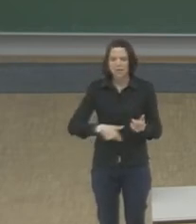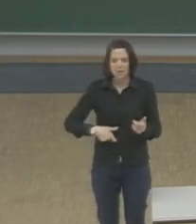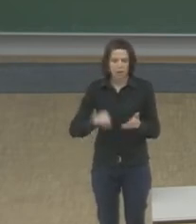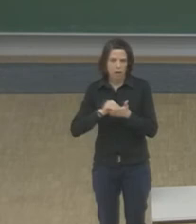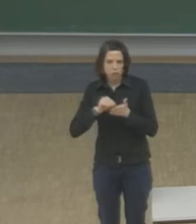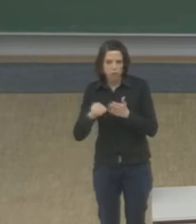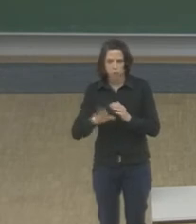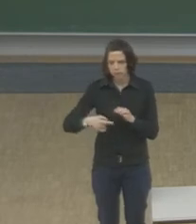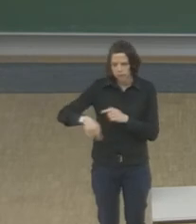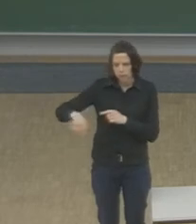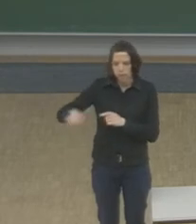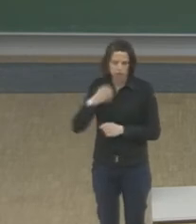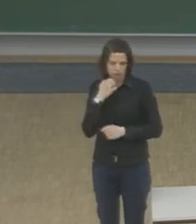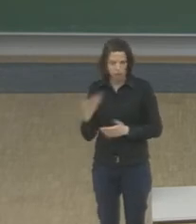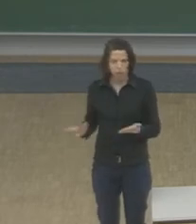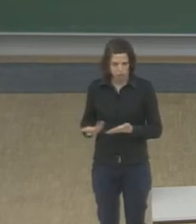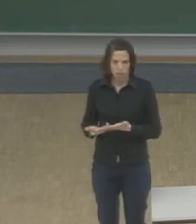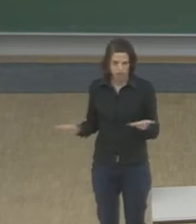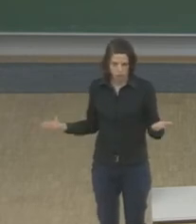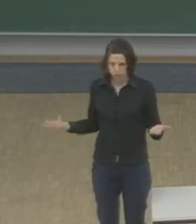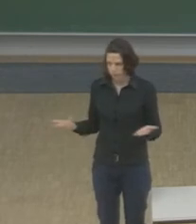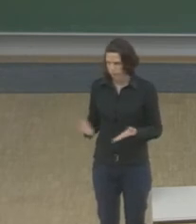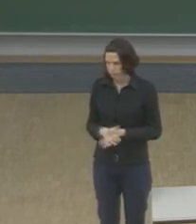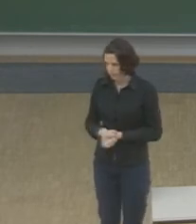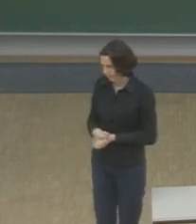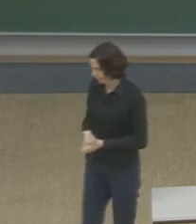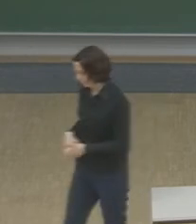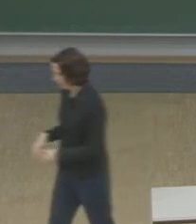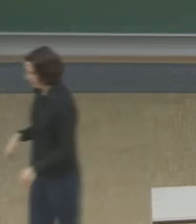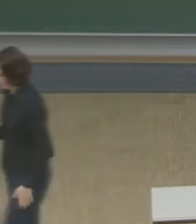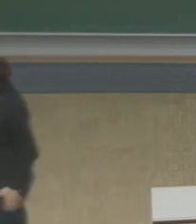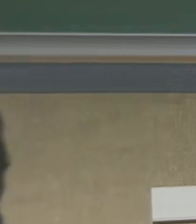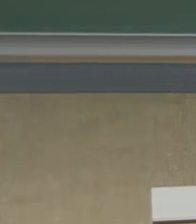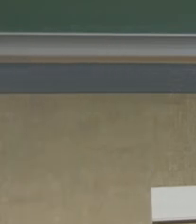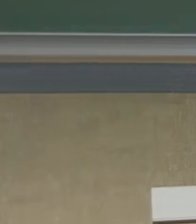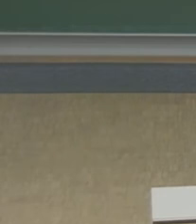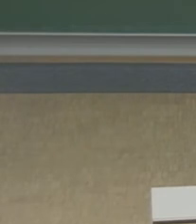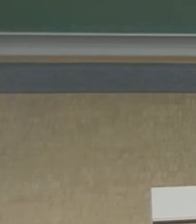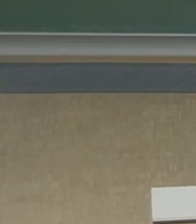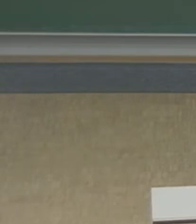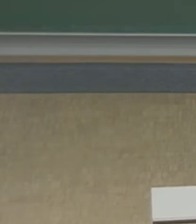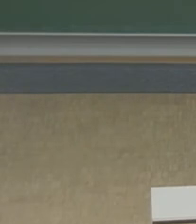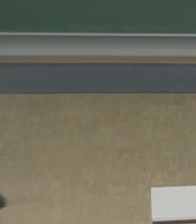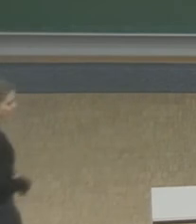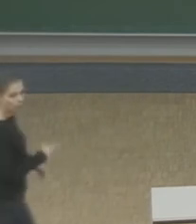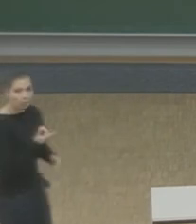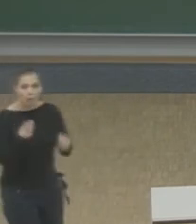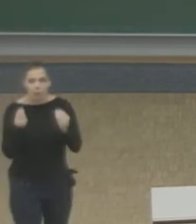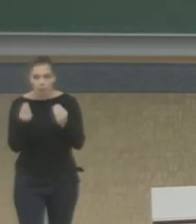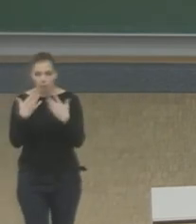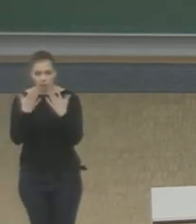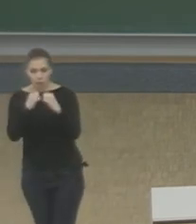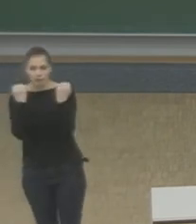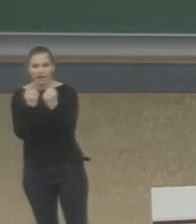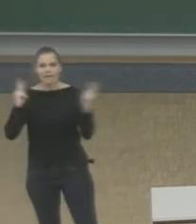und Schulen, denen Sie Ihren Nachwuchs anvertrauen möchten. Gemeinsames Strukturmerkmal dieser Situation